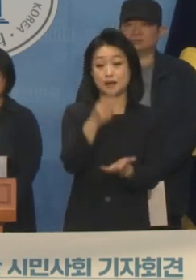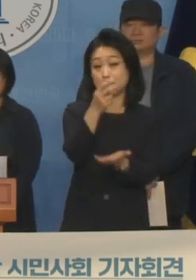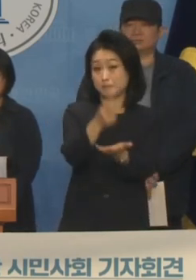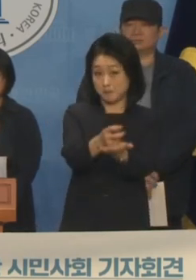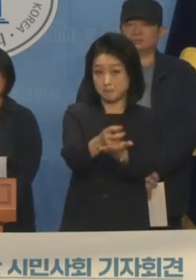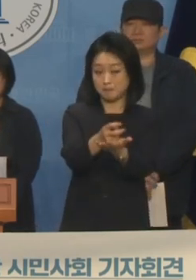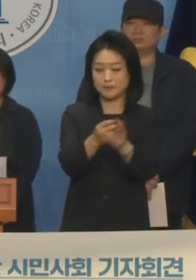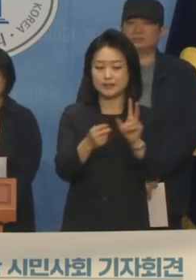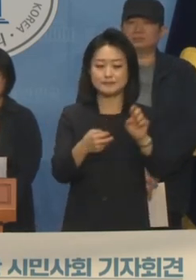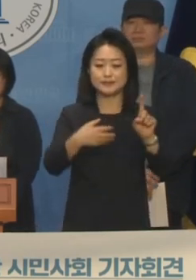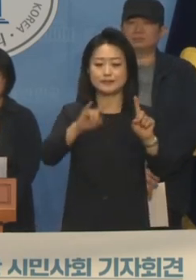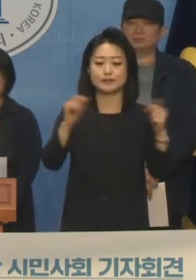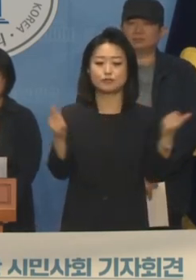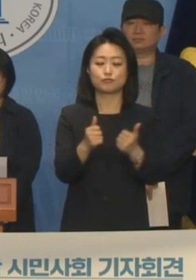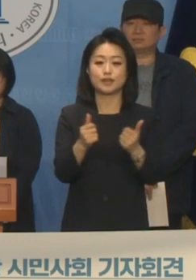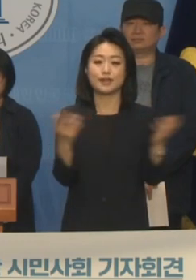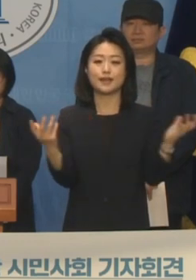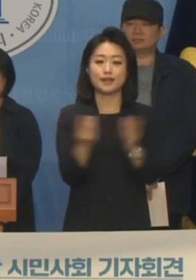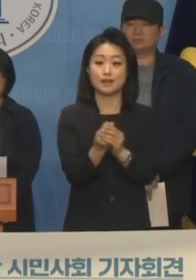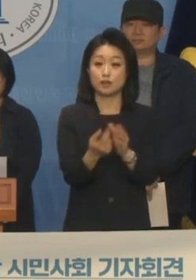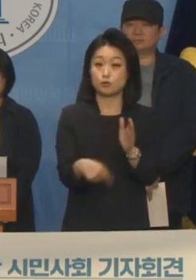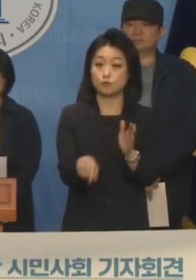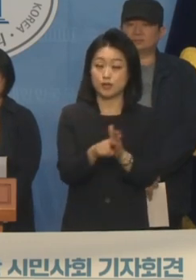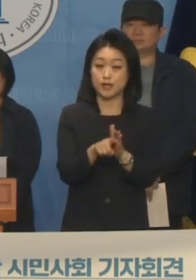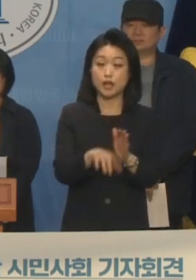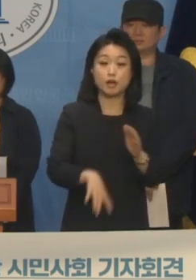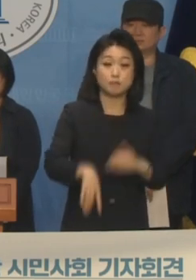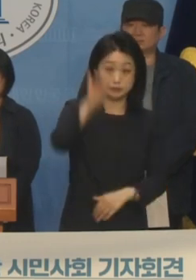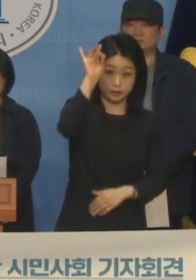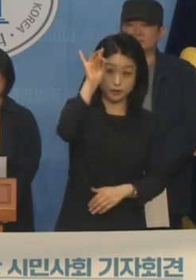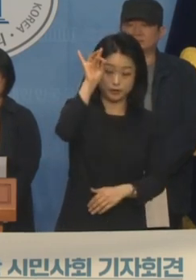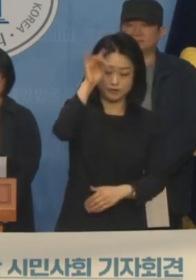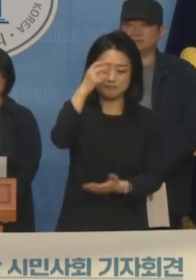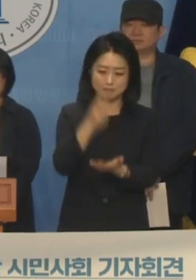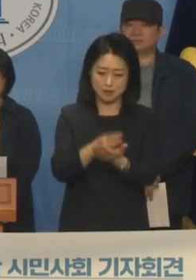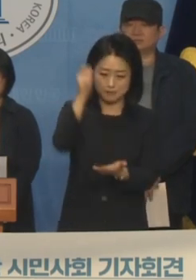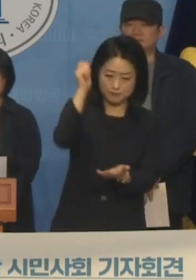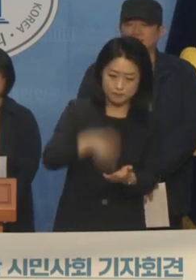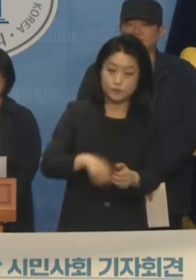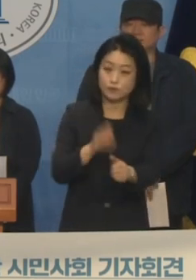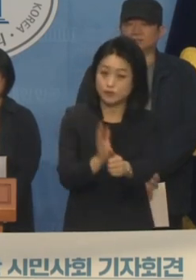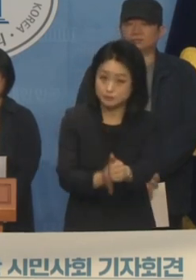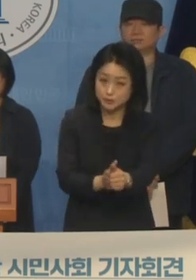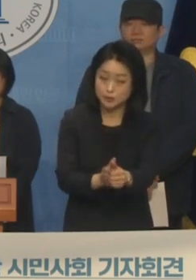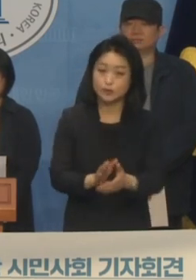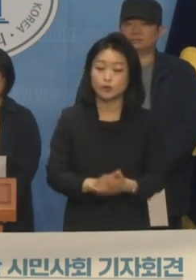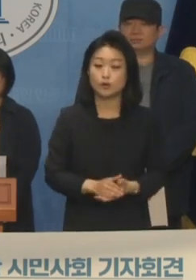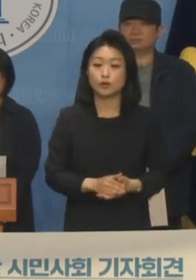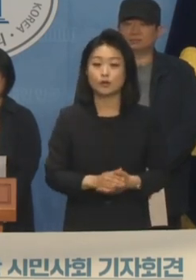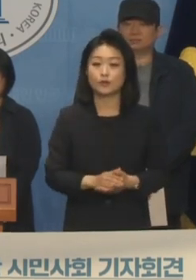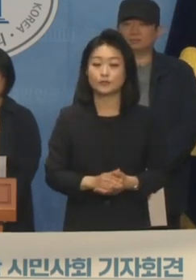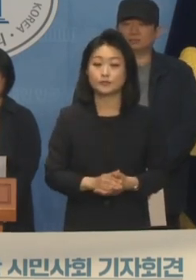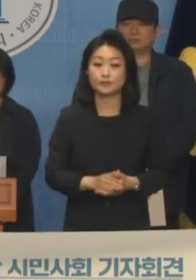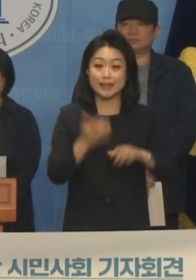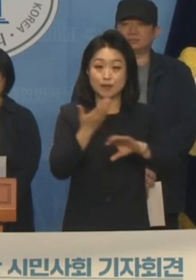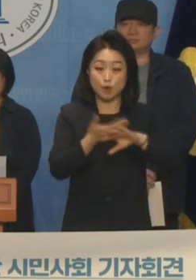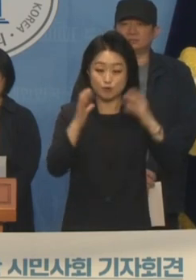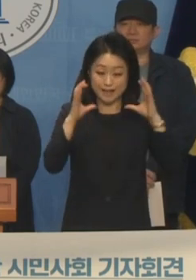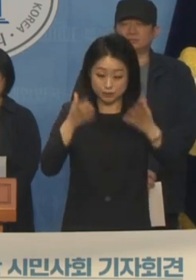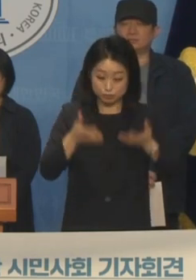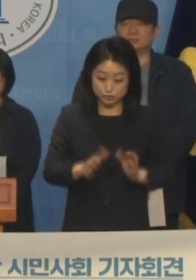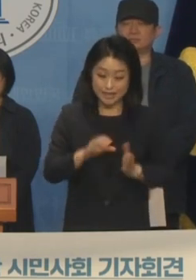법안을 21대 국회 마무리를 위한 우선순위 법안으로 잡아주십시오. 외국인 아동 출생